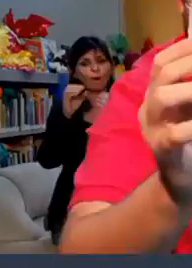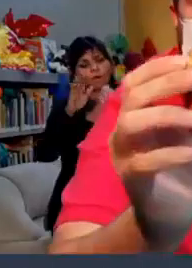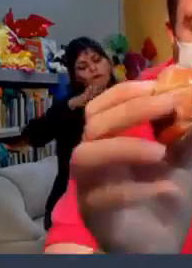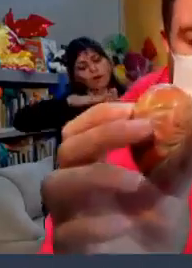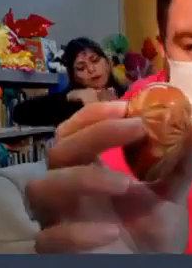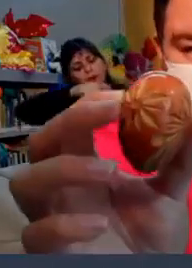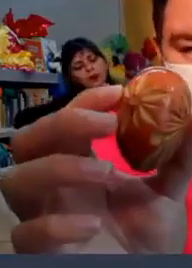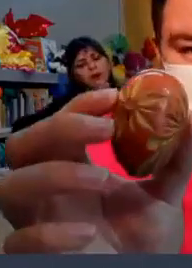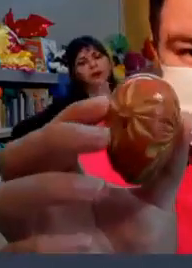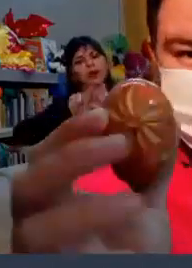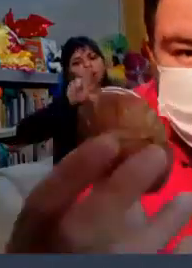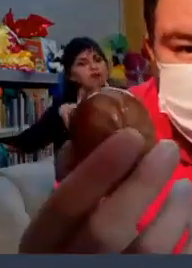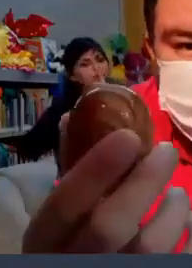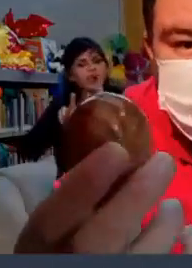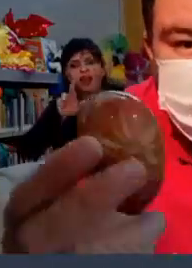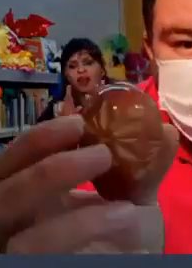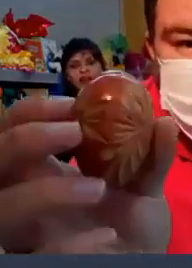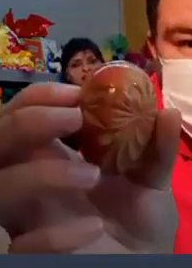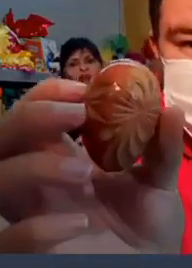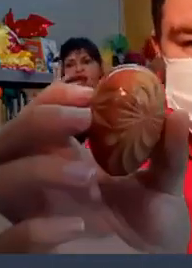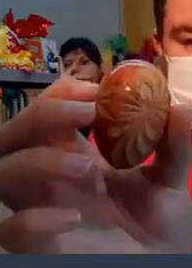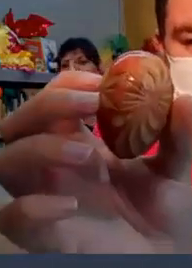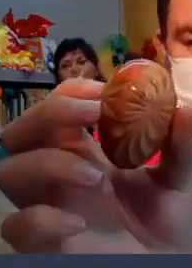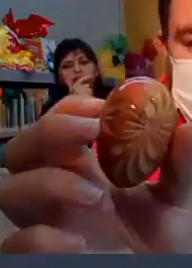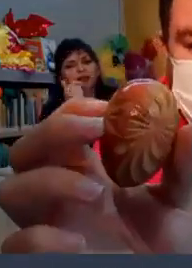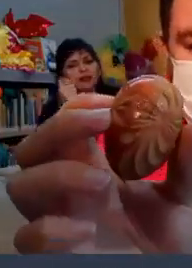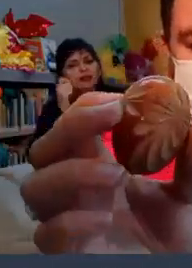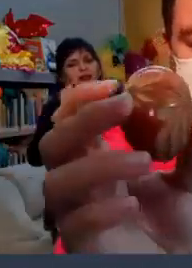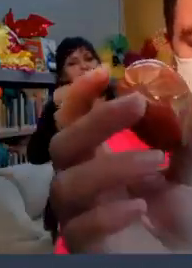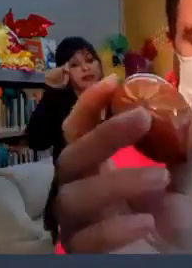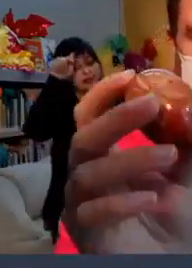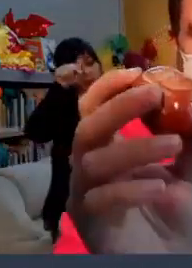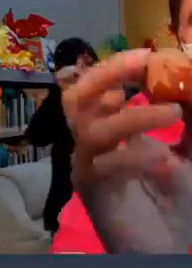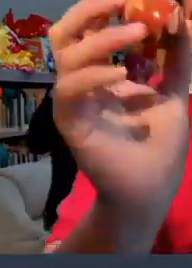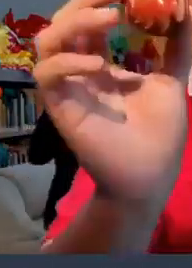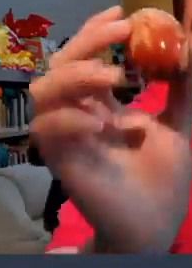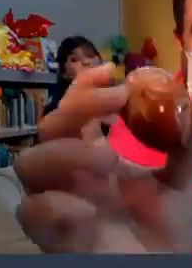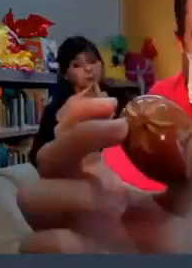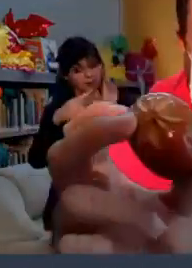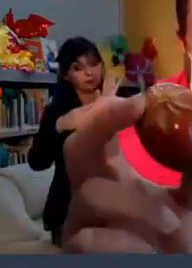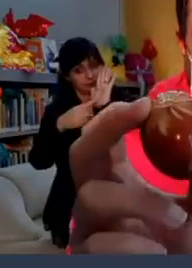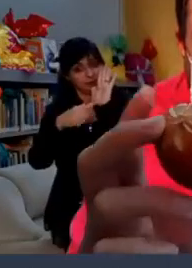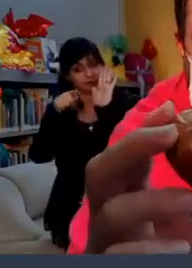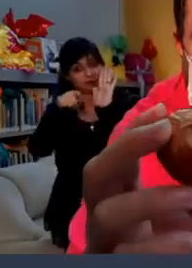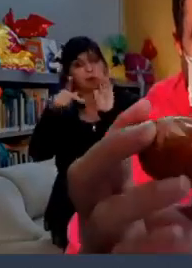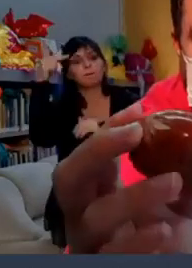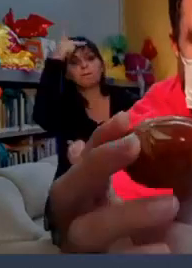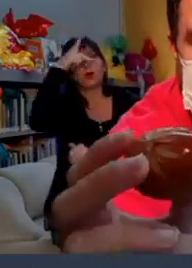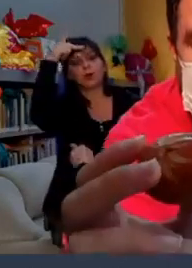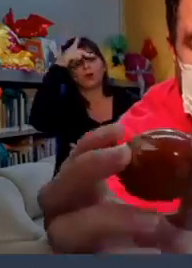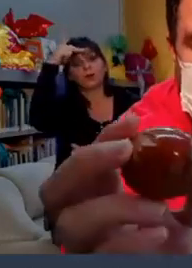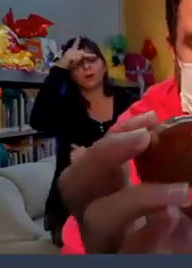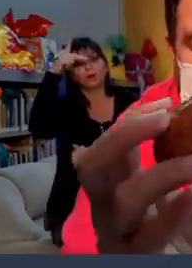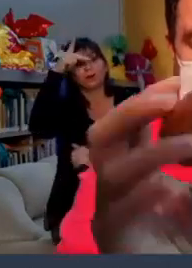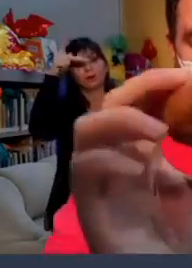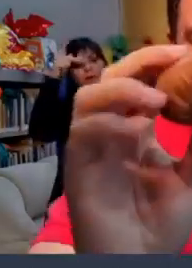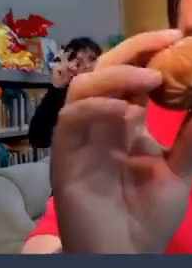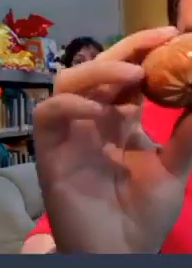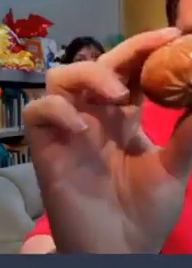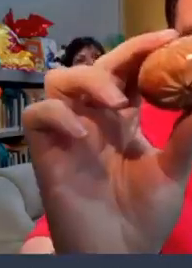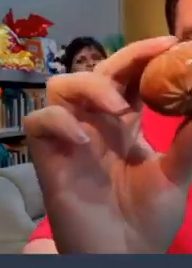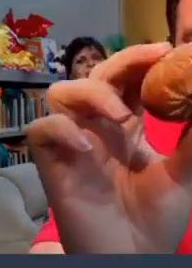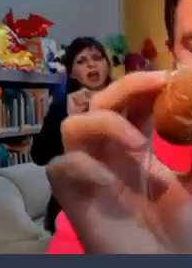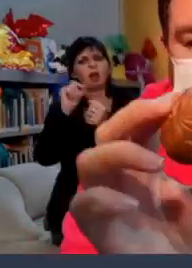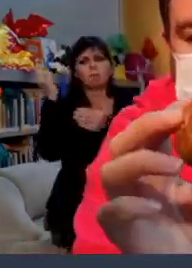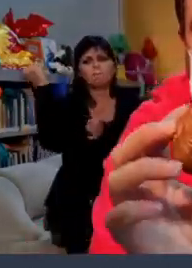foco para trazer para vocês. Este aqui é uma tradição já polonesa mesmo. Ele é entalhado em